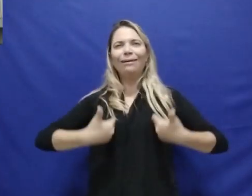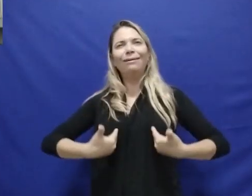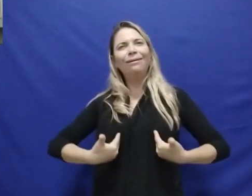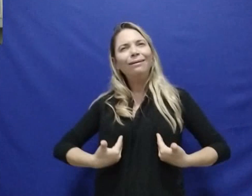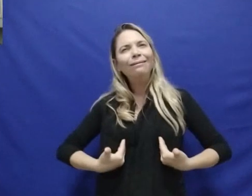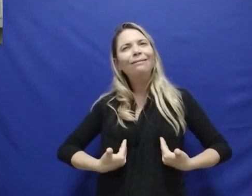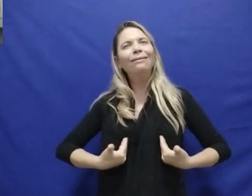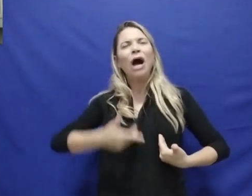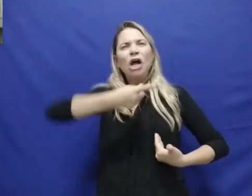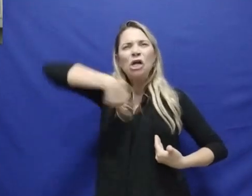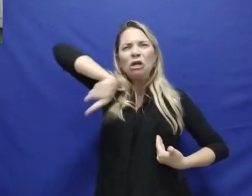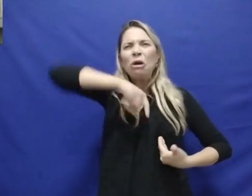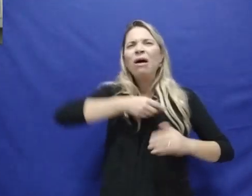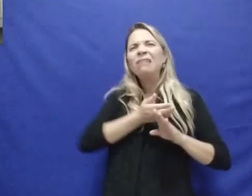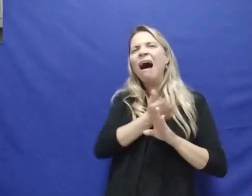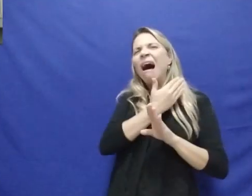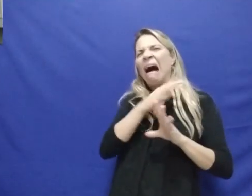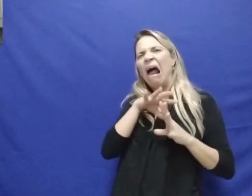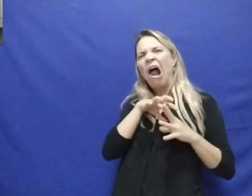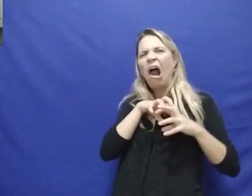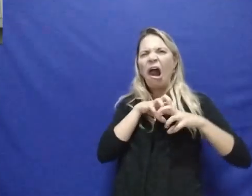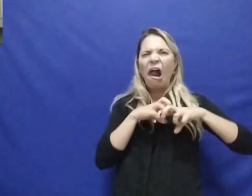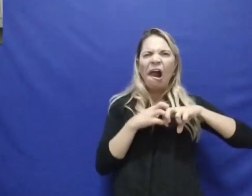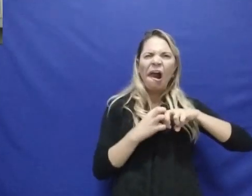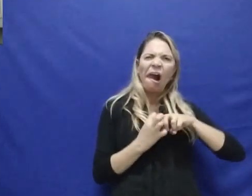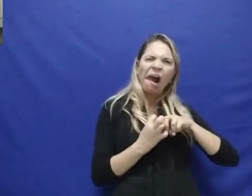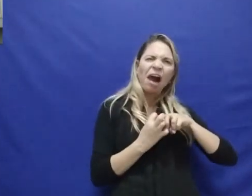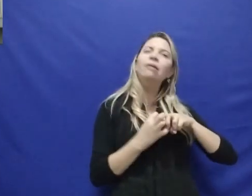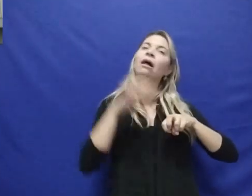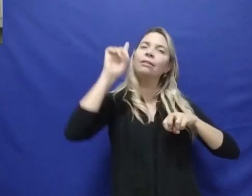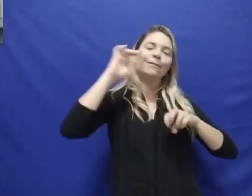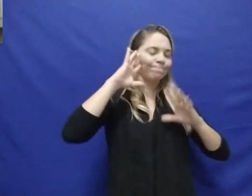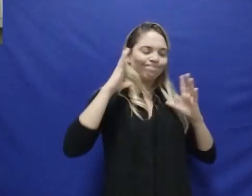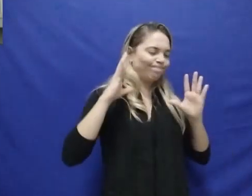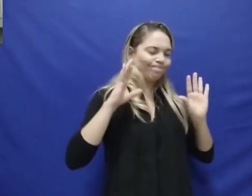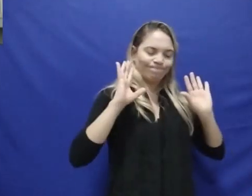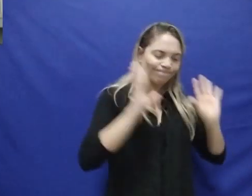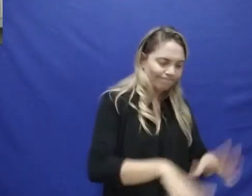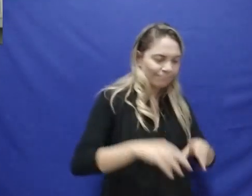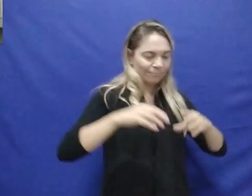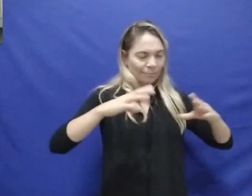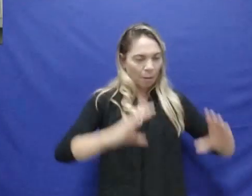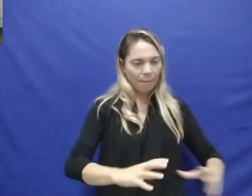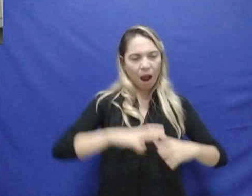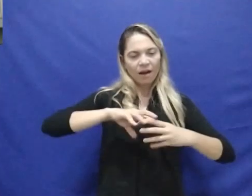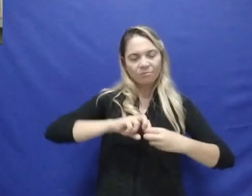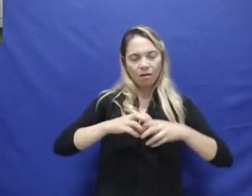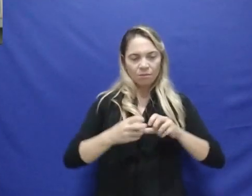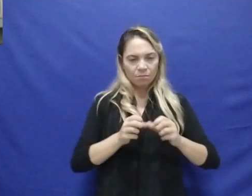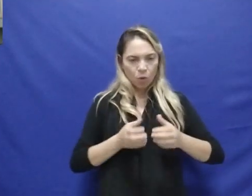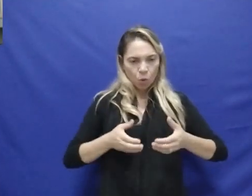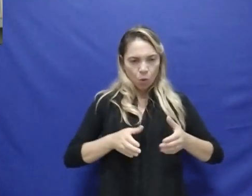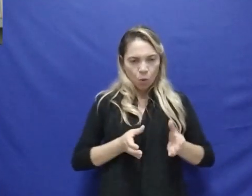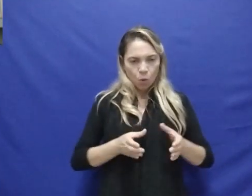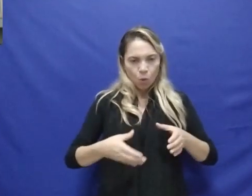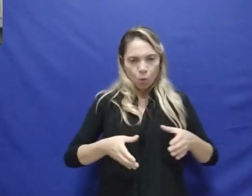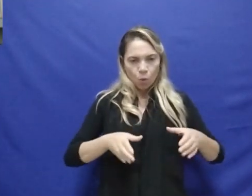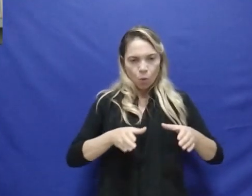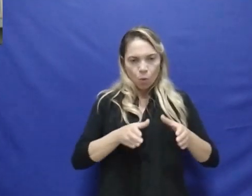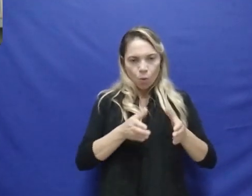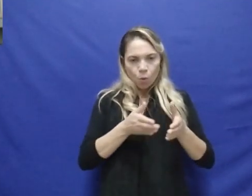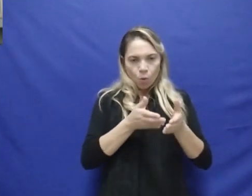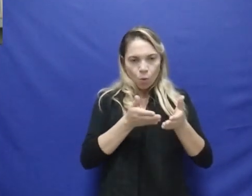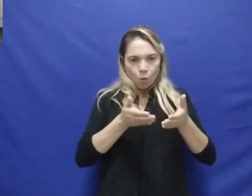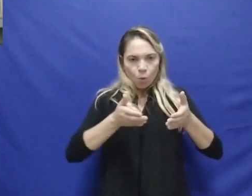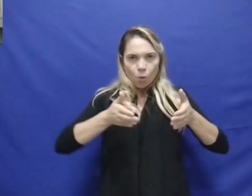ondas, aproximar-se da margem e chegaram então à terra firme. Aquele jovem então entendeu que usar